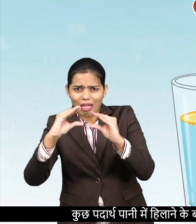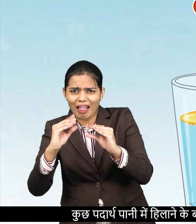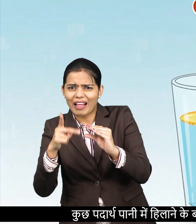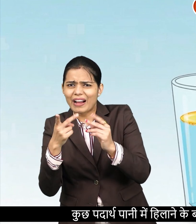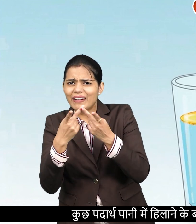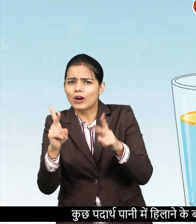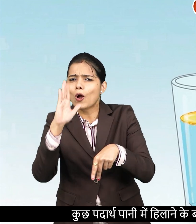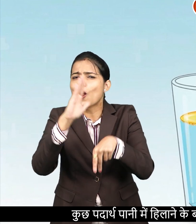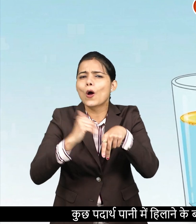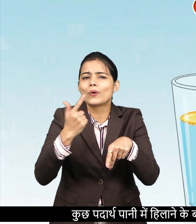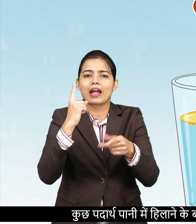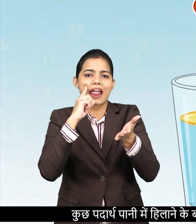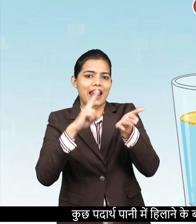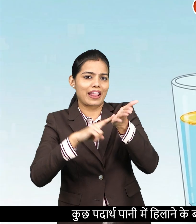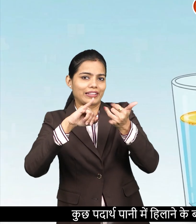हैं।